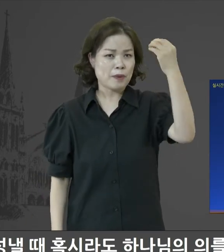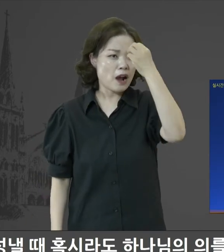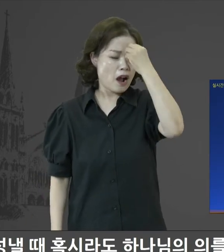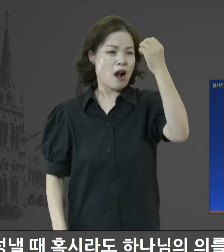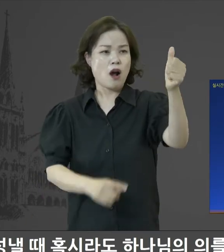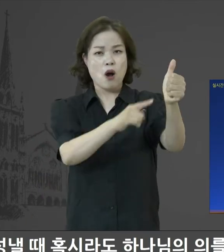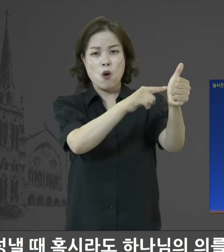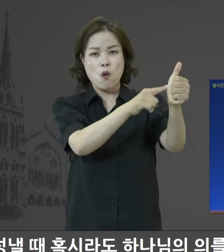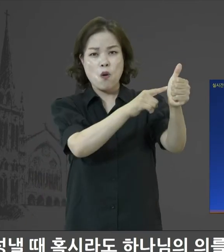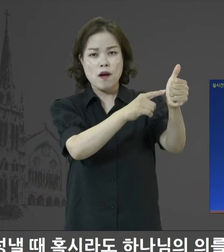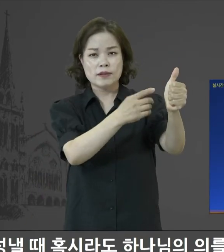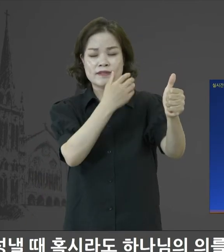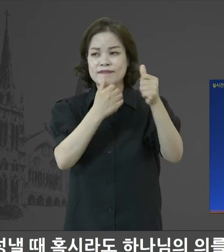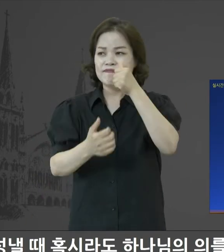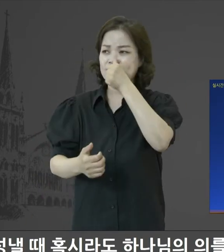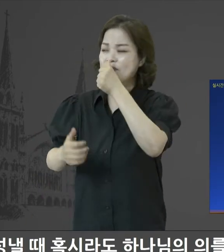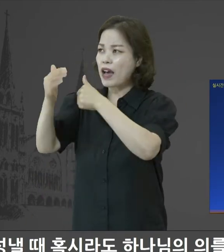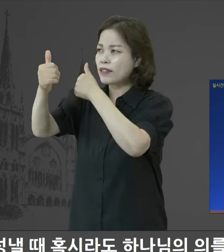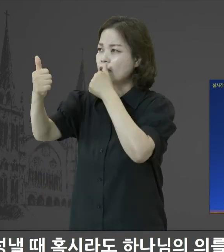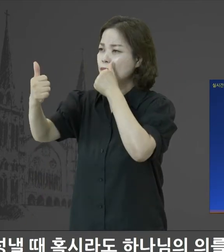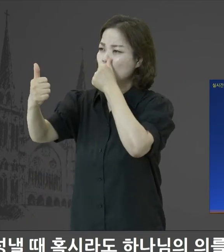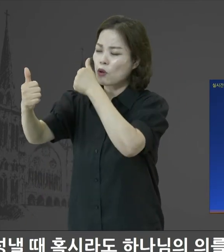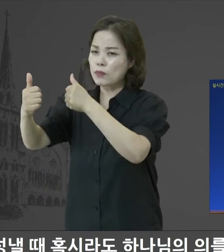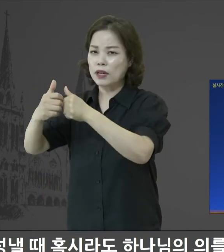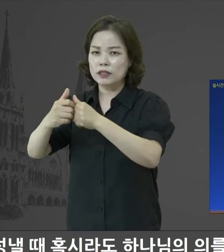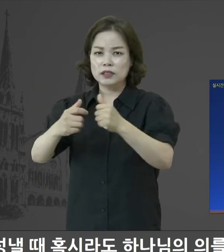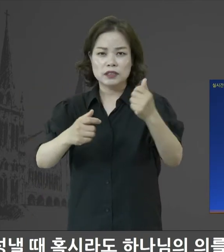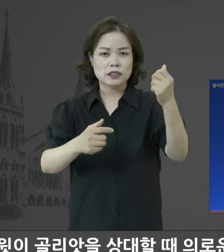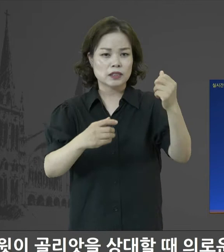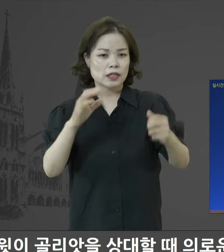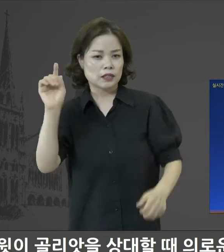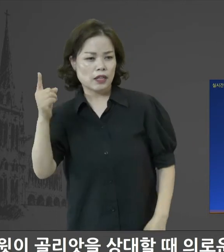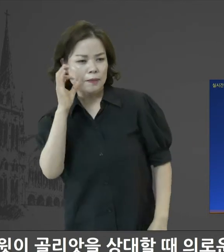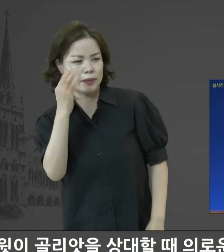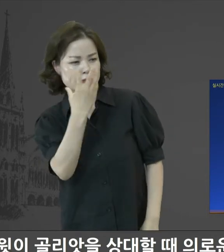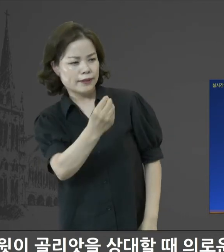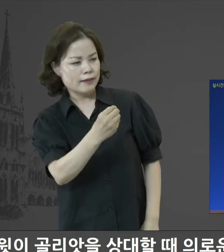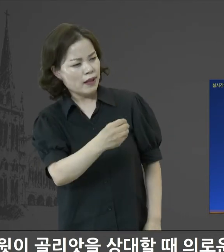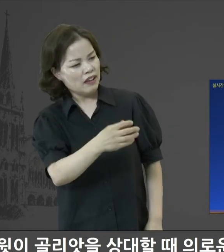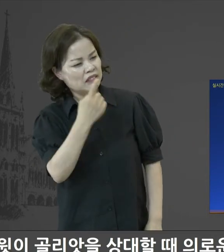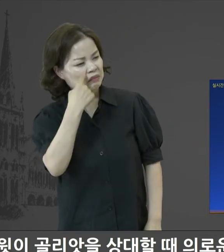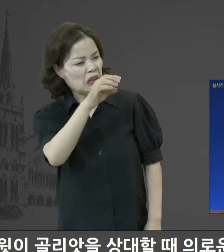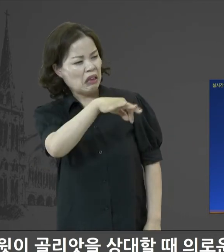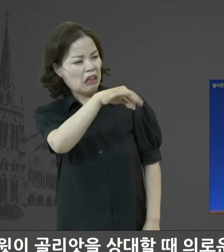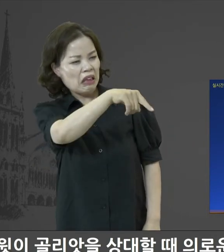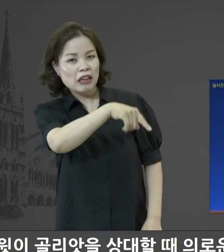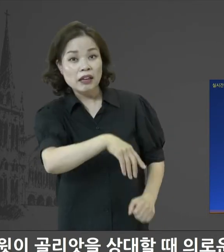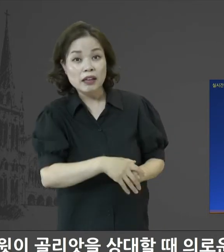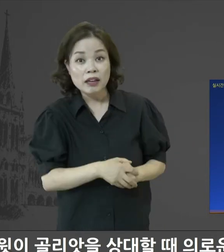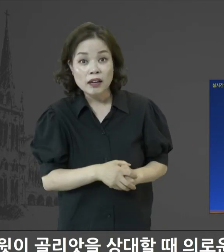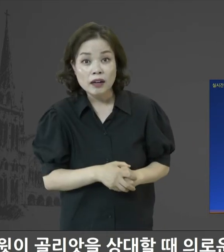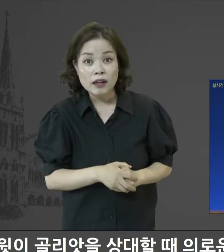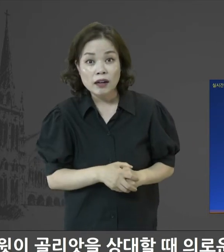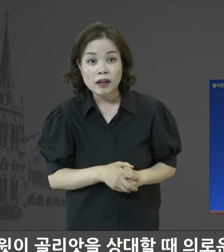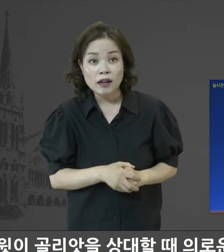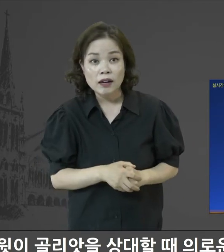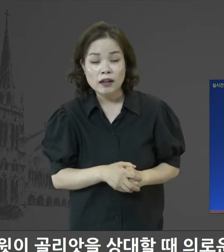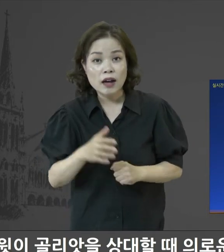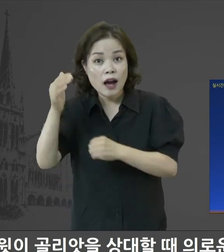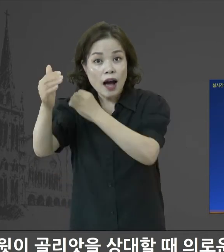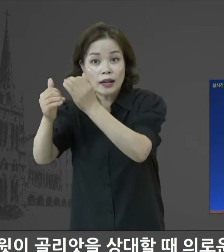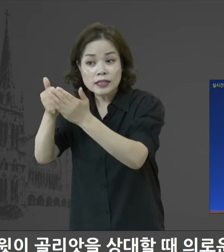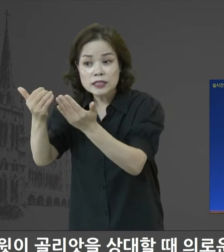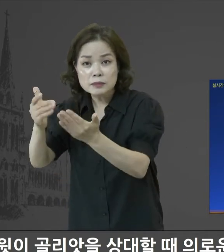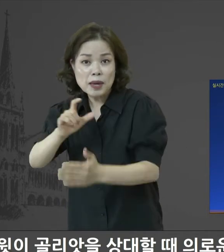여기니까, 하나님을 경멸하는 골리앗이 다윗 눈에 볼 때는 아무것도 아닌 것으로 보였습니다. 그래서